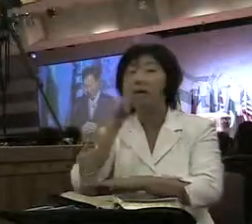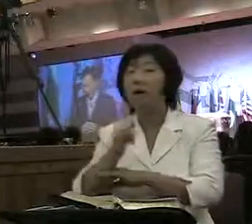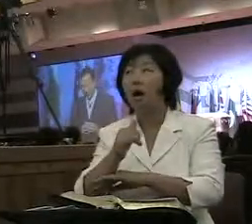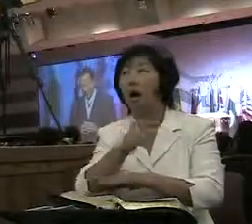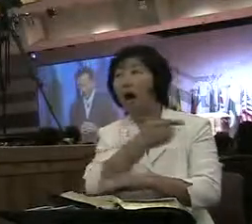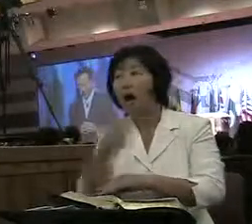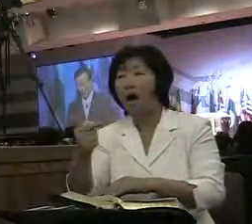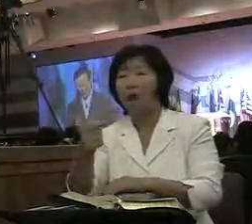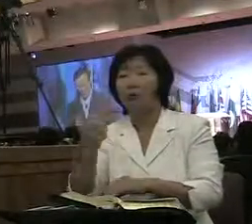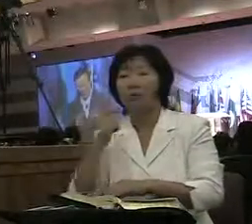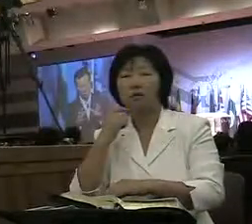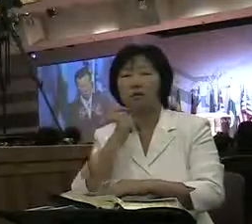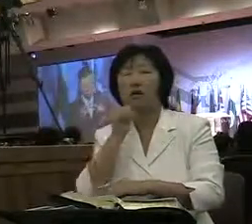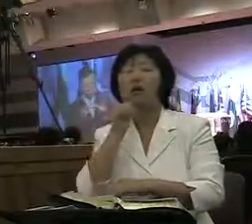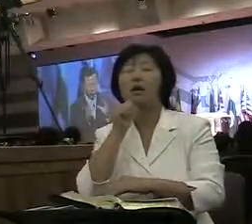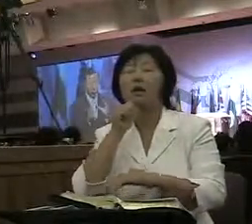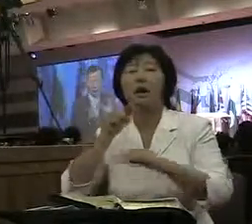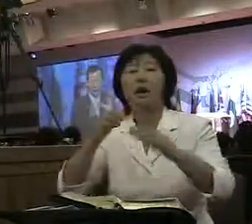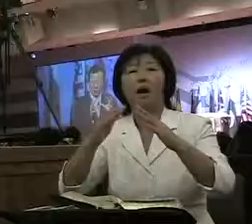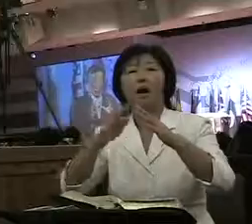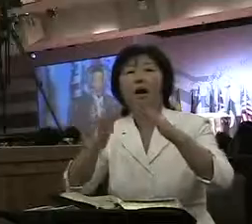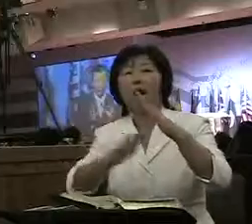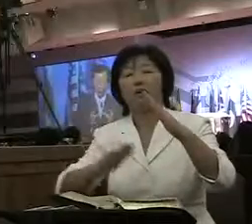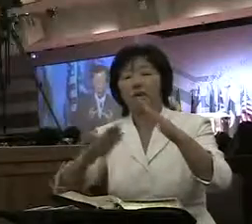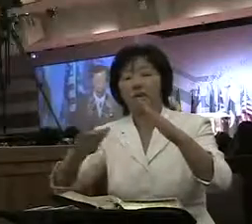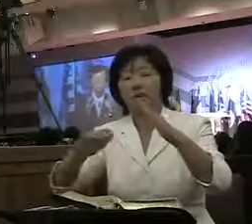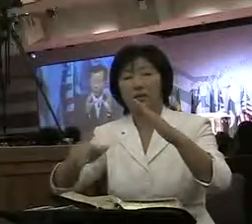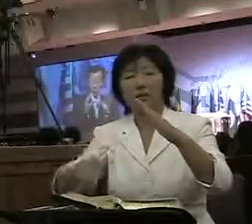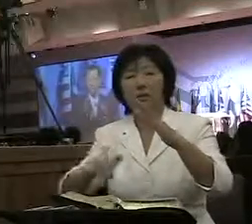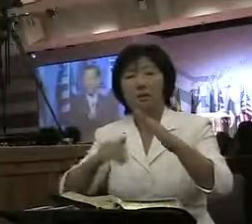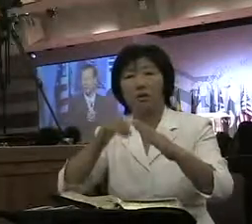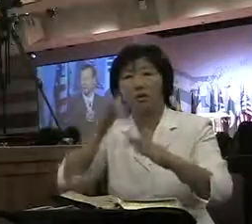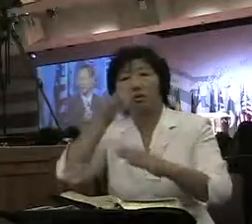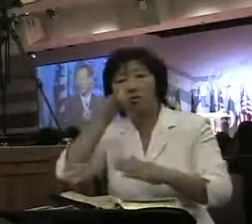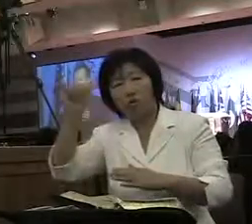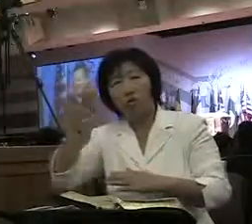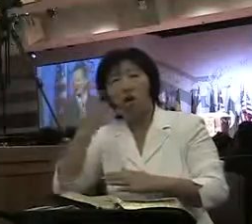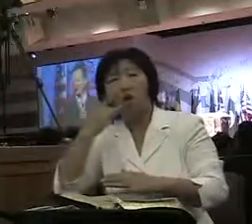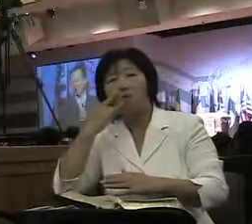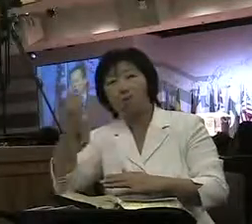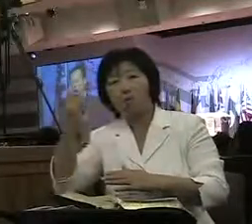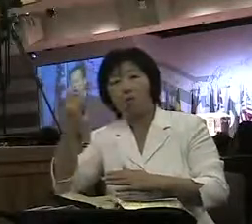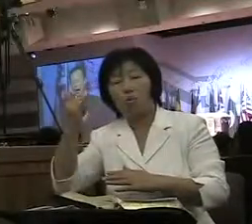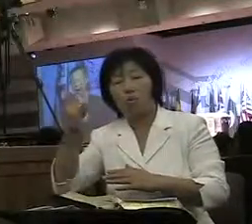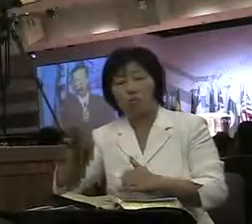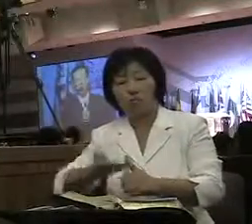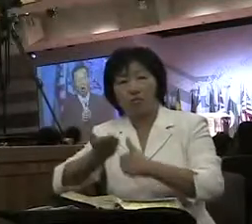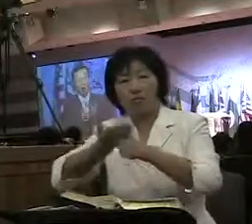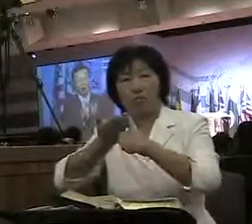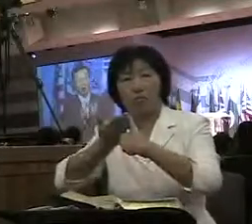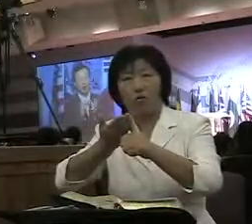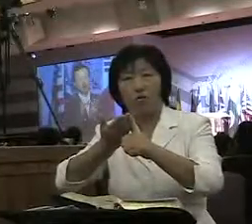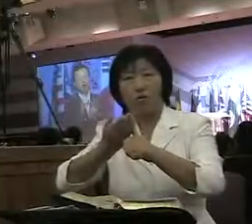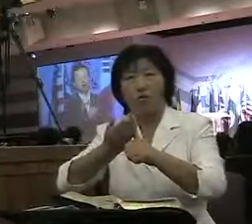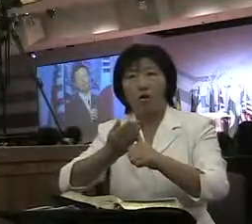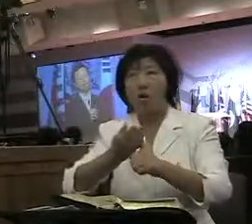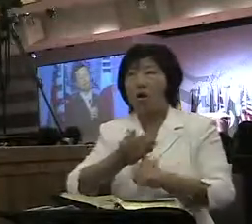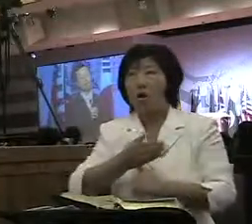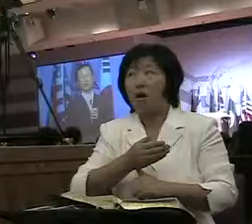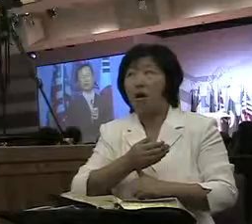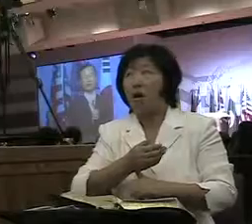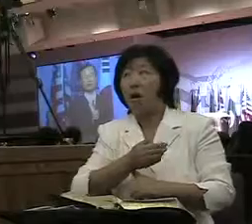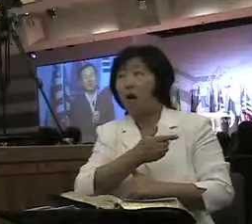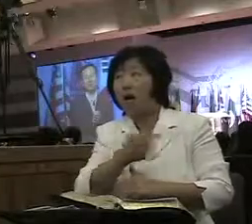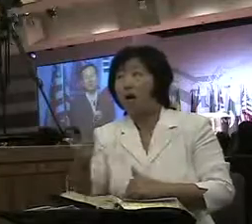가난한 가정에서 훌륭한 부모님의 지도 밑에서 자랐던 선교사님입니다. 스코틀랜드에서 아주 엄격한 부모님